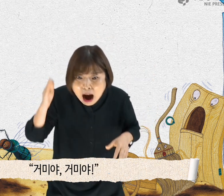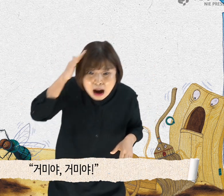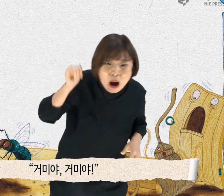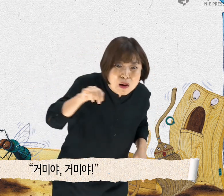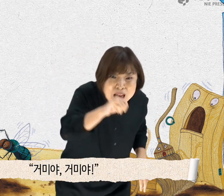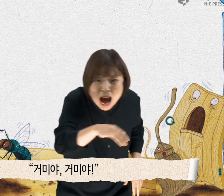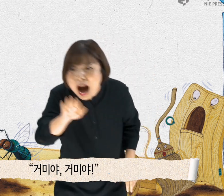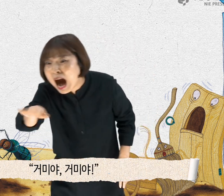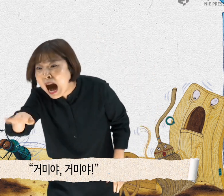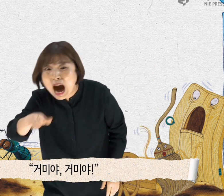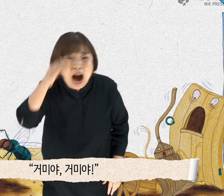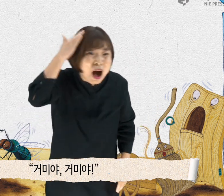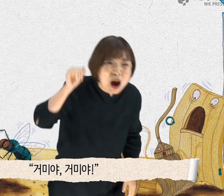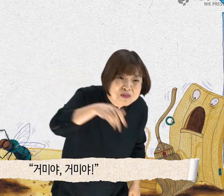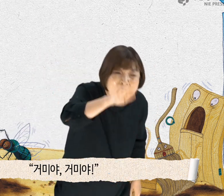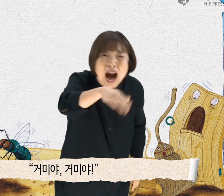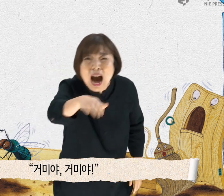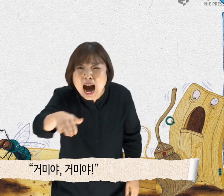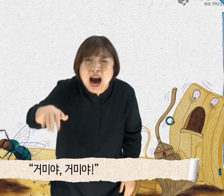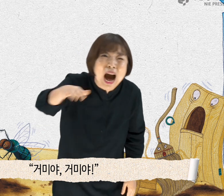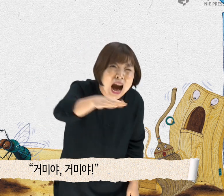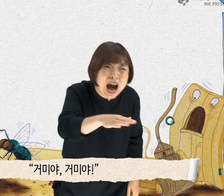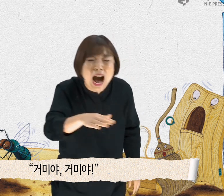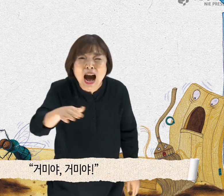거미야, 거미야!